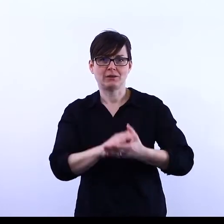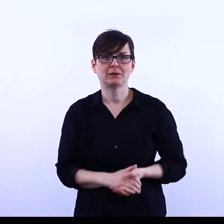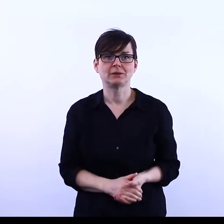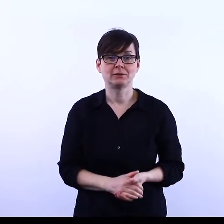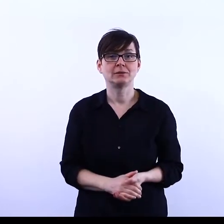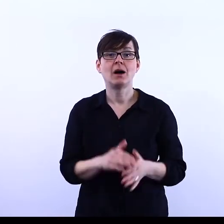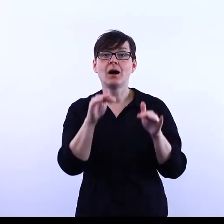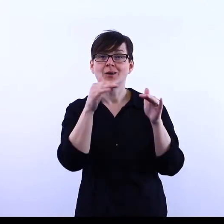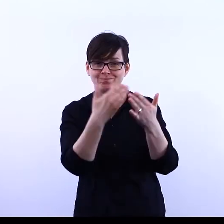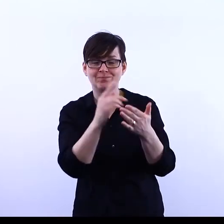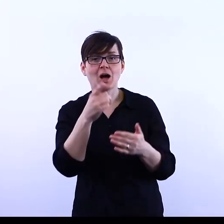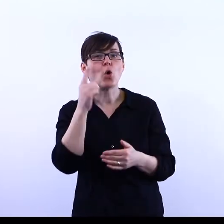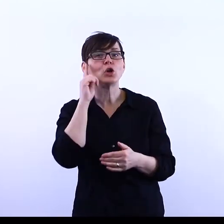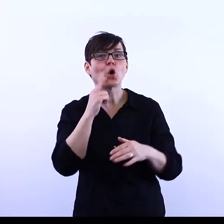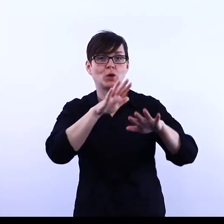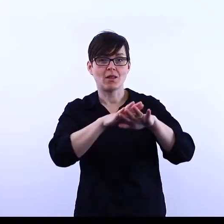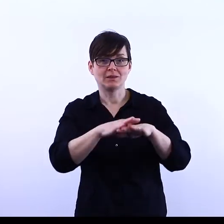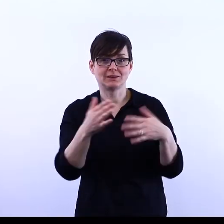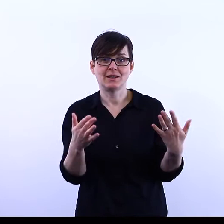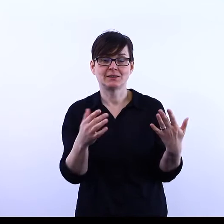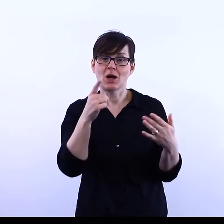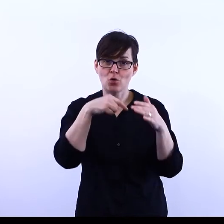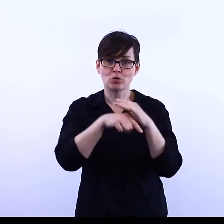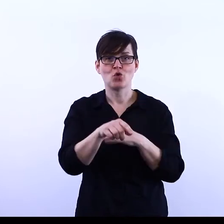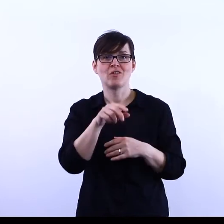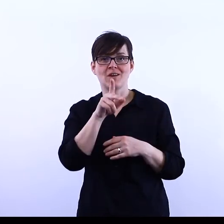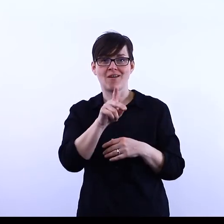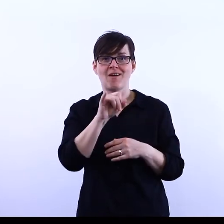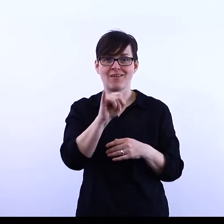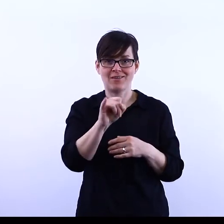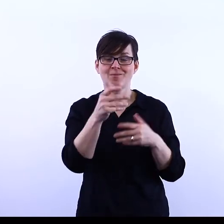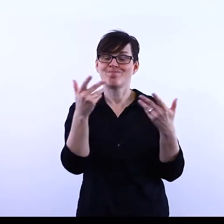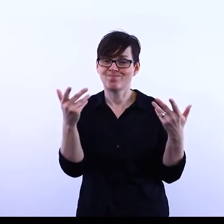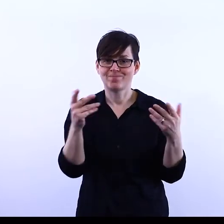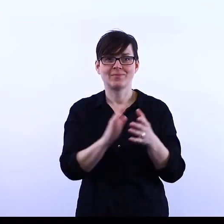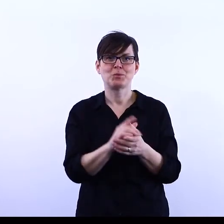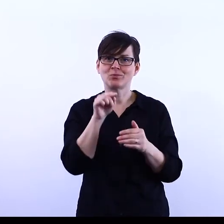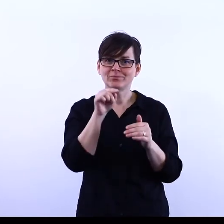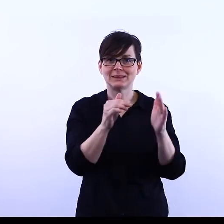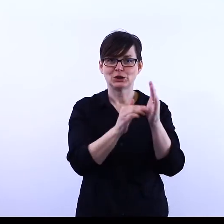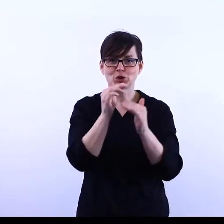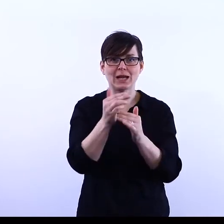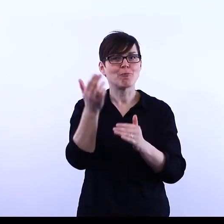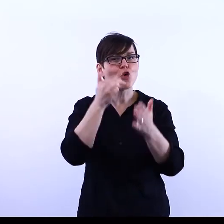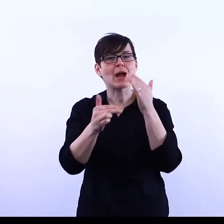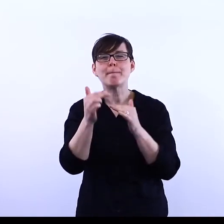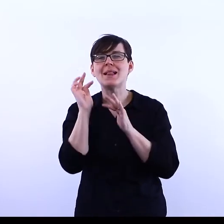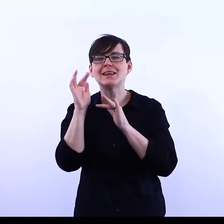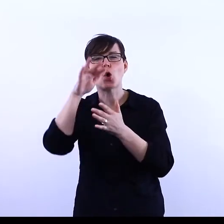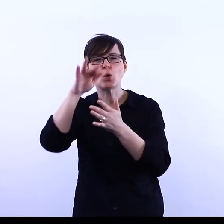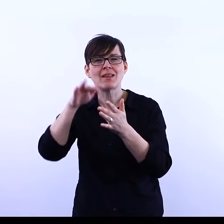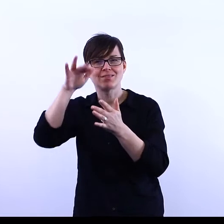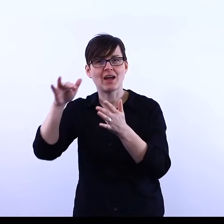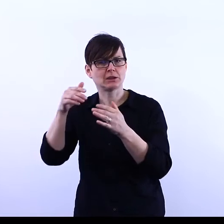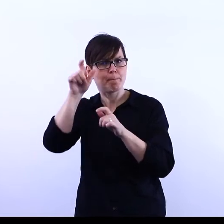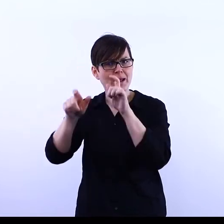neuronales Netz ist, auch datengetriebene künstliche Intelligenz. Das hat sozusagen, das System hat aus Millionen von Texten, die Menschen geschrieben